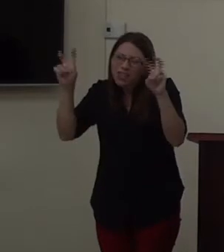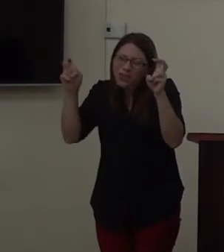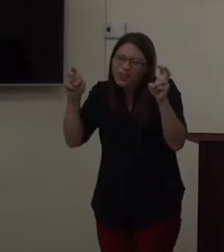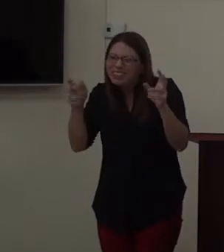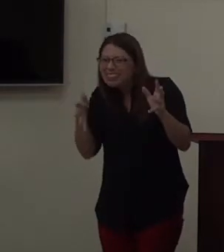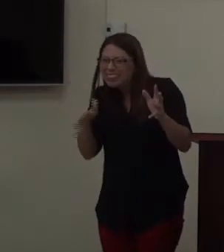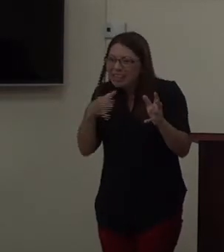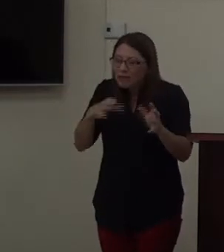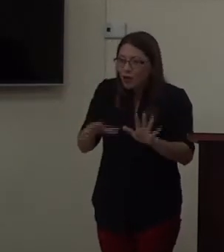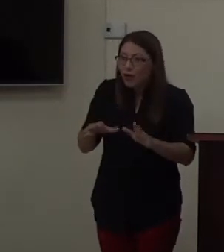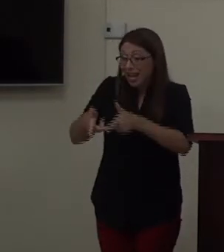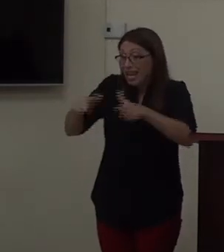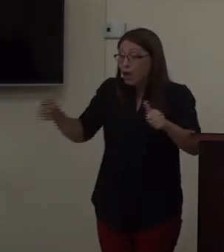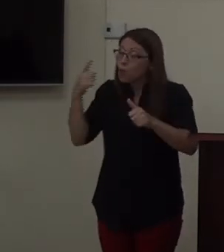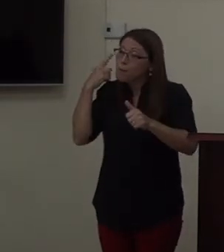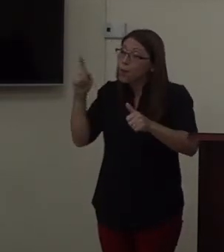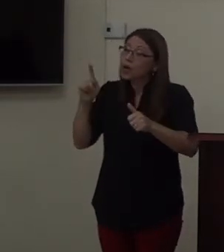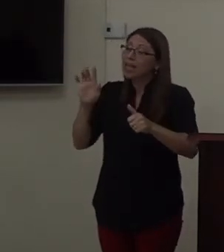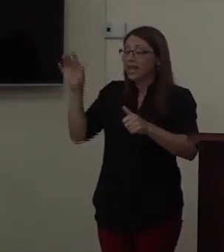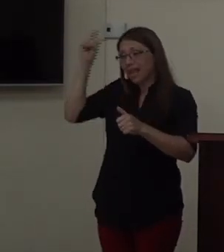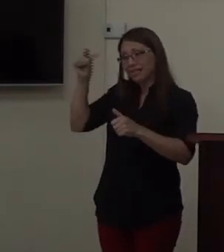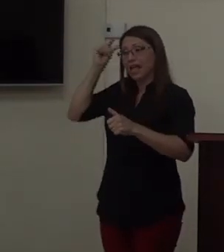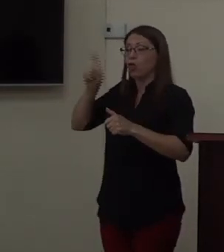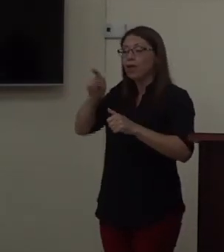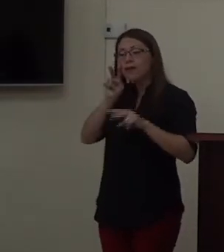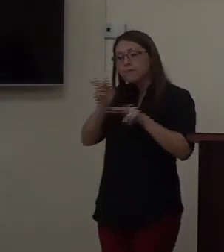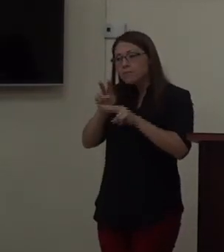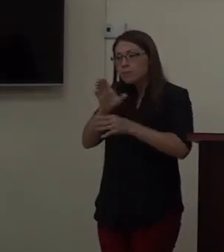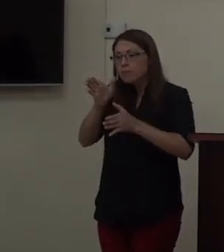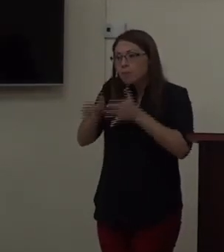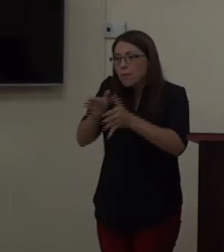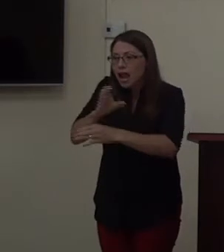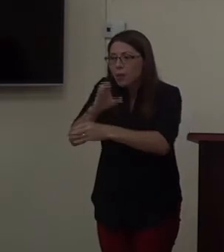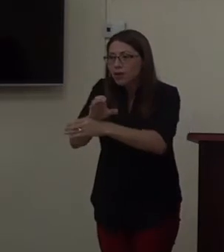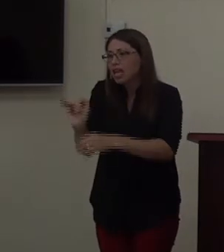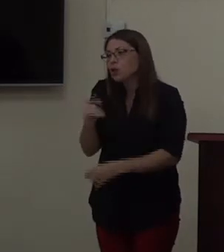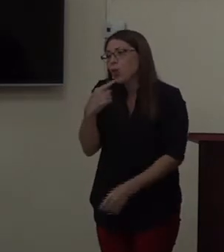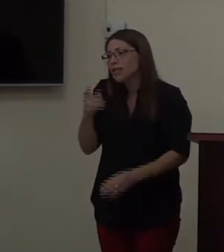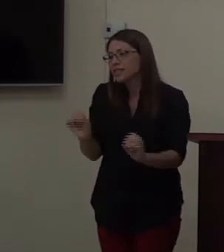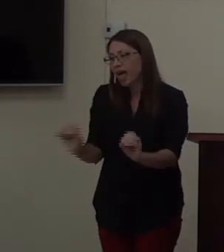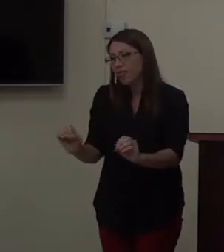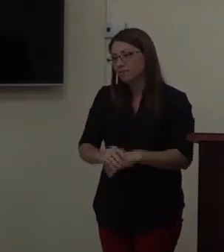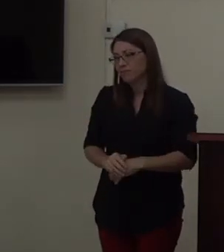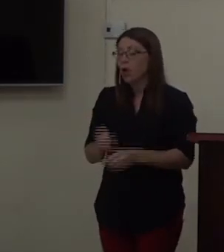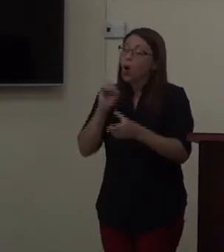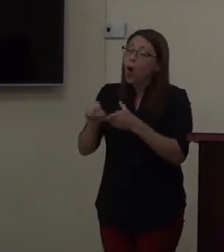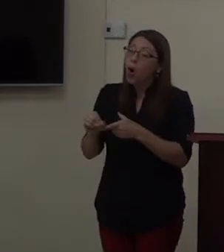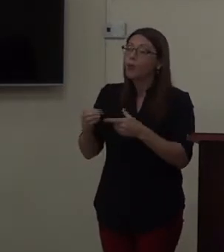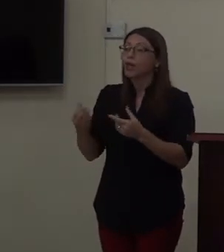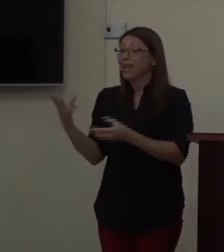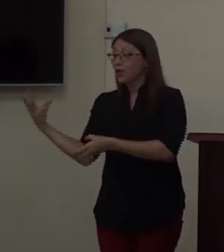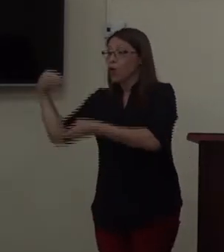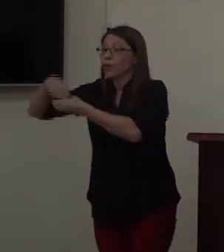cuyo mantenimiento y cultivo el Estado debe velar, como decir, no decir nada, ¿verdad? O la incorporación de la